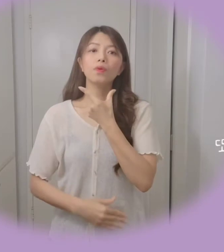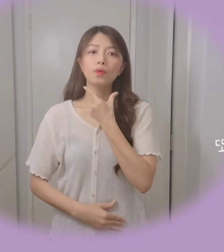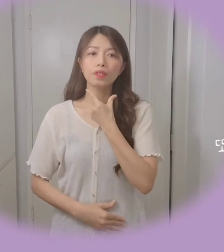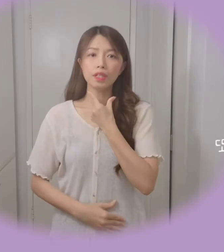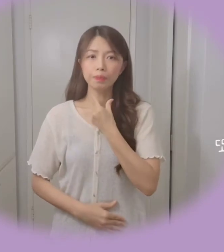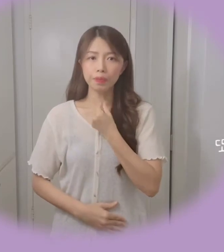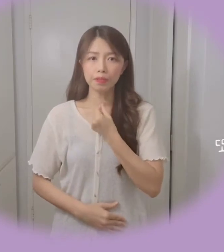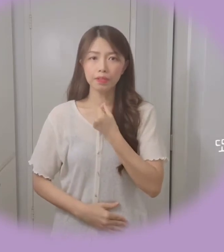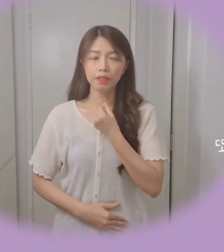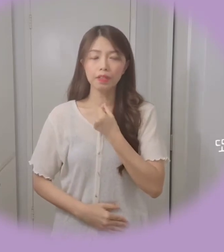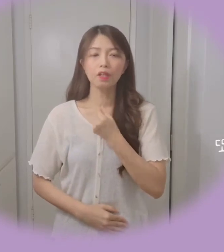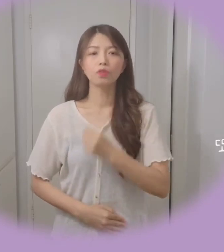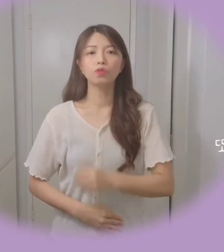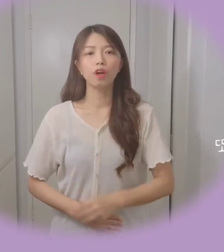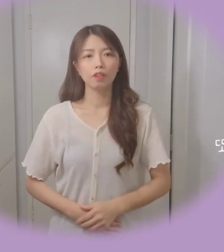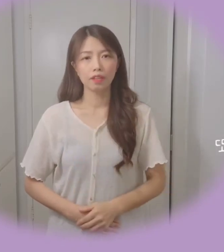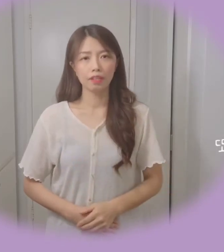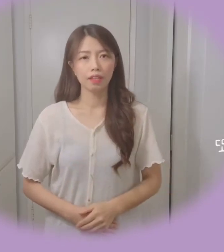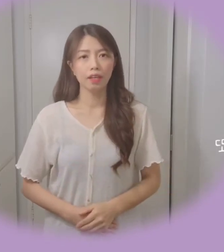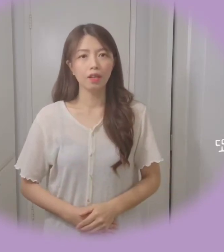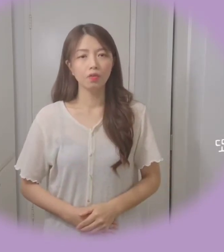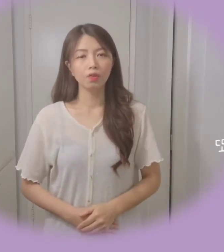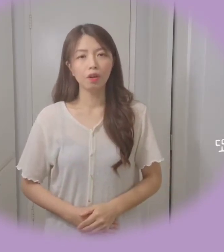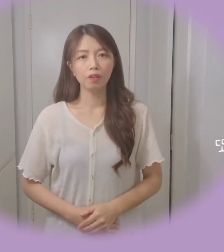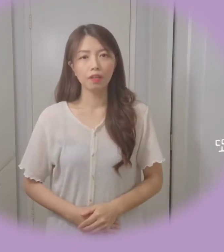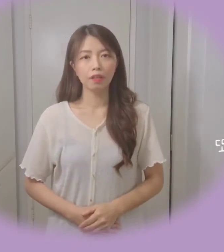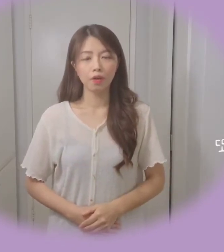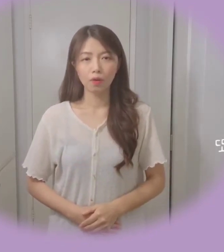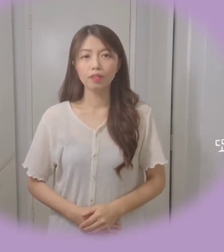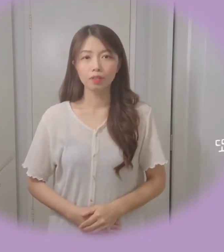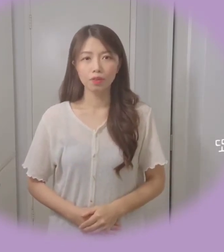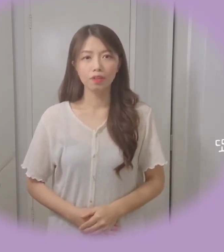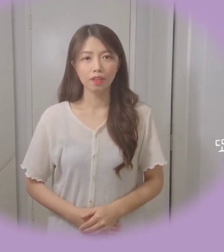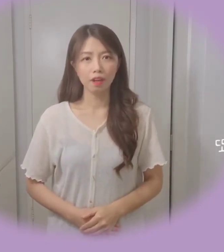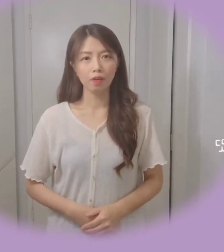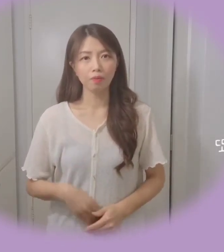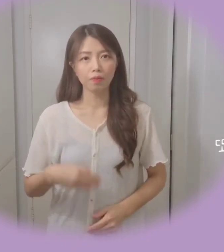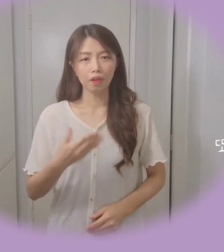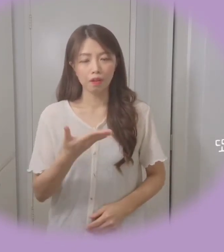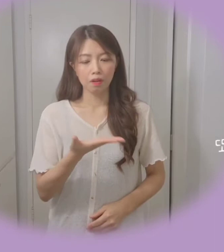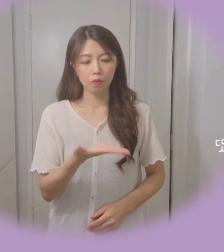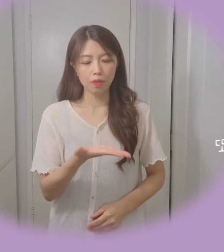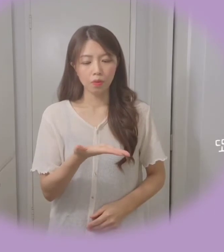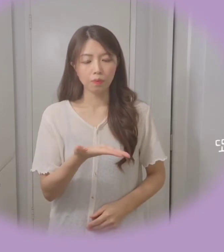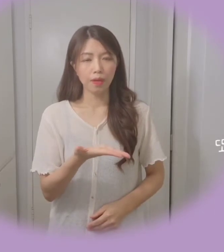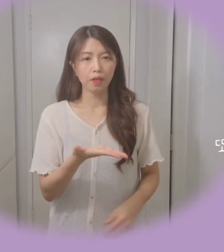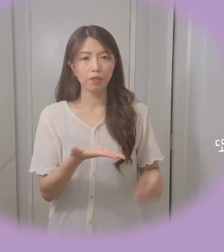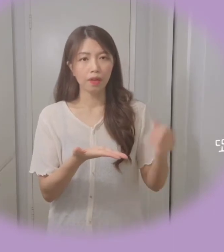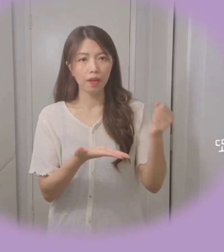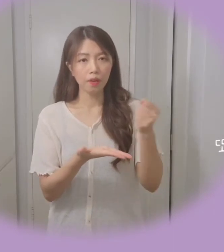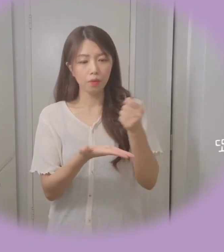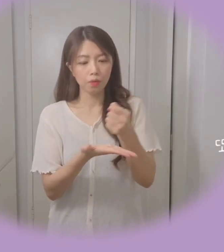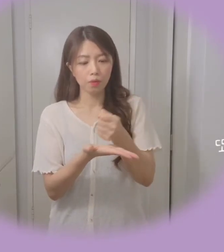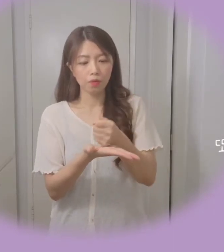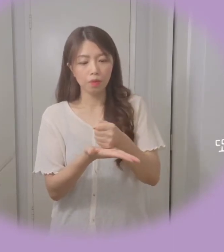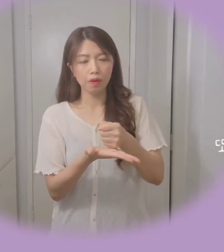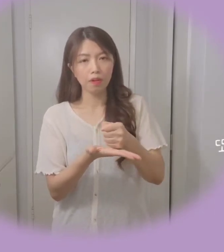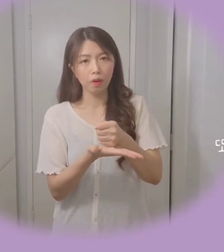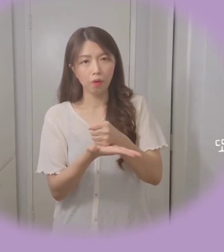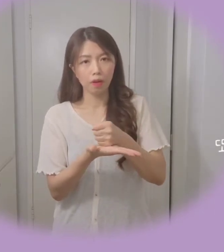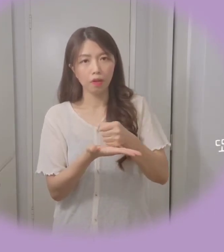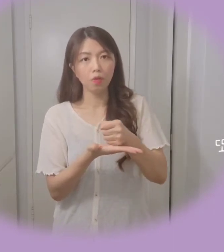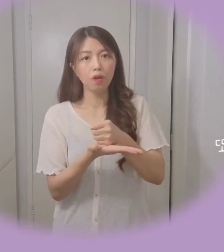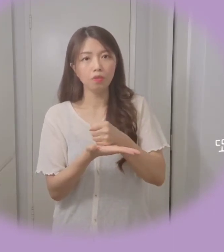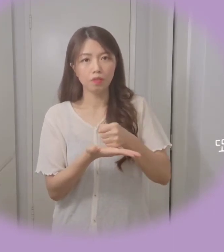마주치고 싶은 우연이지. 우연이라고 한 뜻의 수어는요, 왼손 바닥 위에 오른손